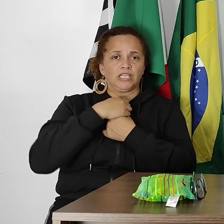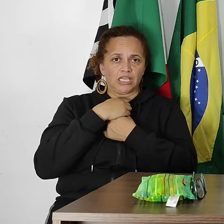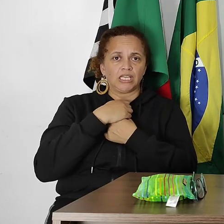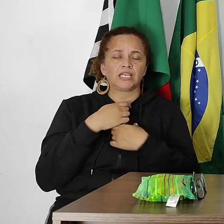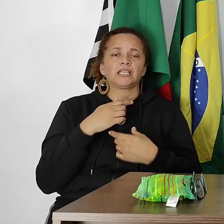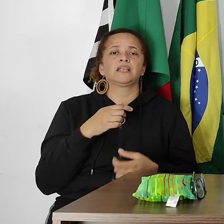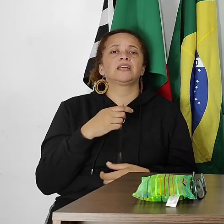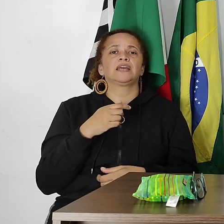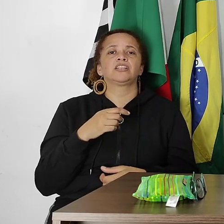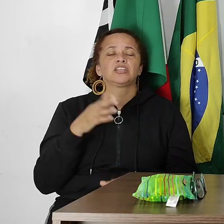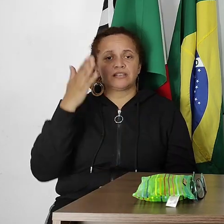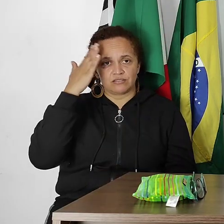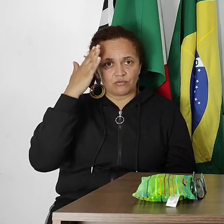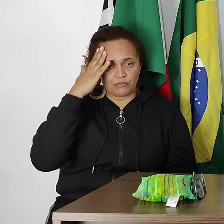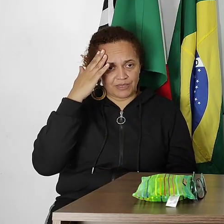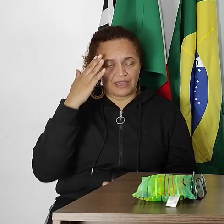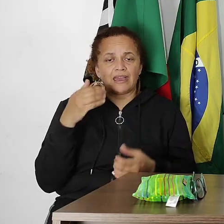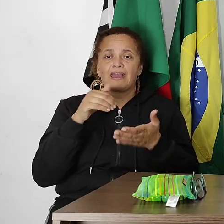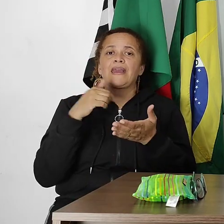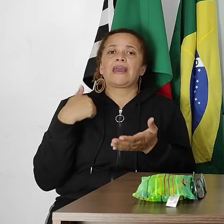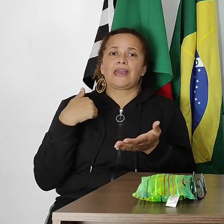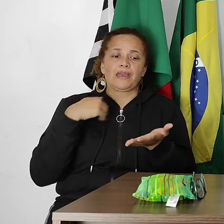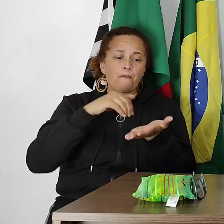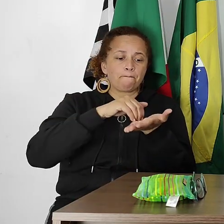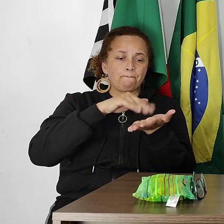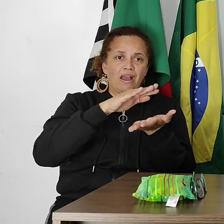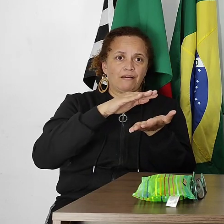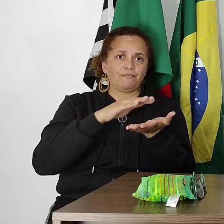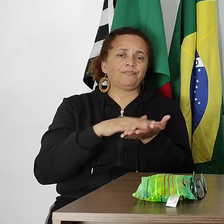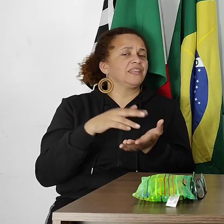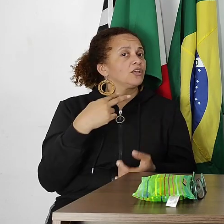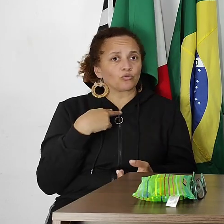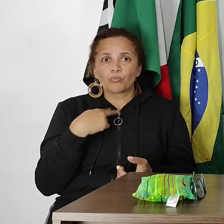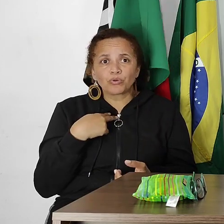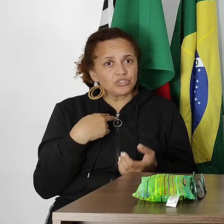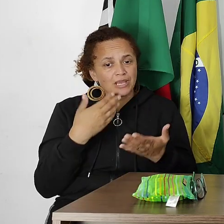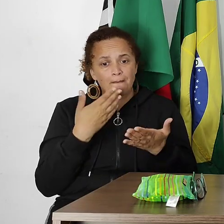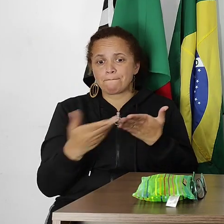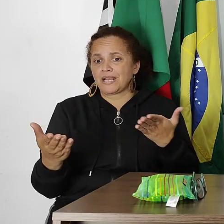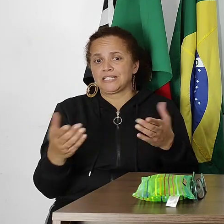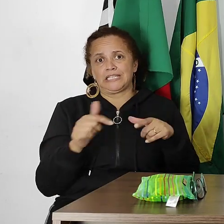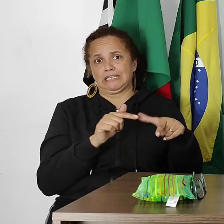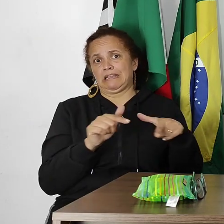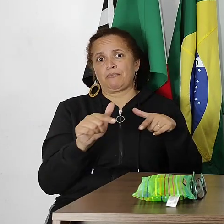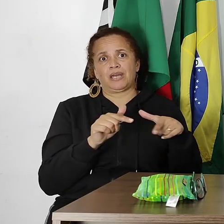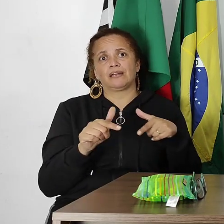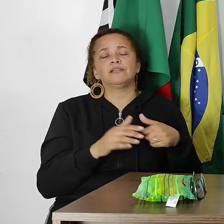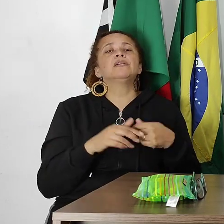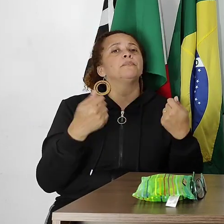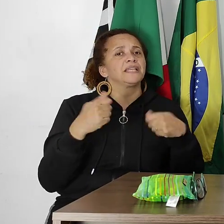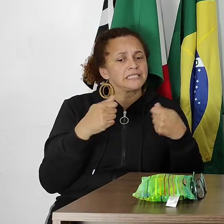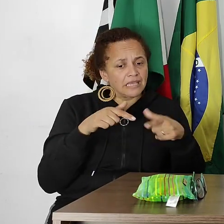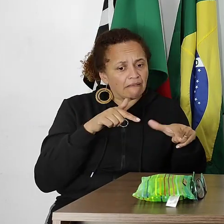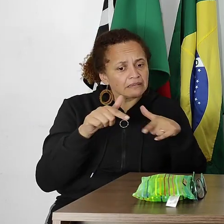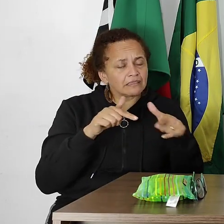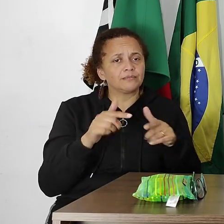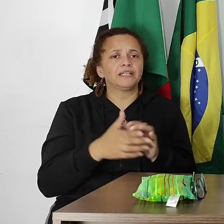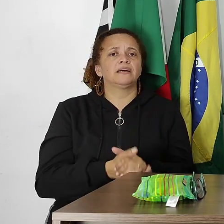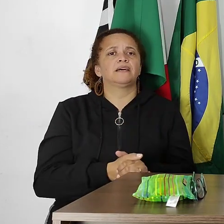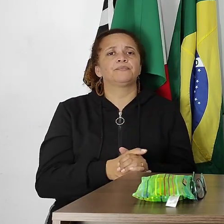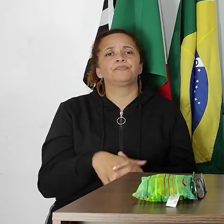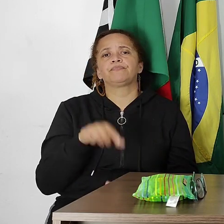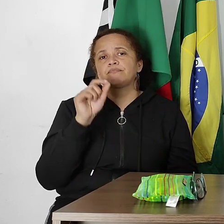ser mandada embora, porque realmente eu ia depender do meu emprego, né? E aí o que aconteceu?